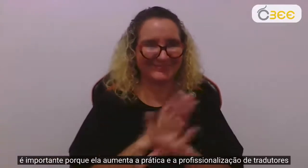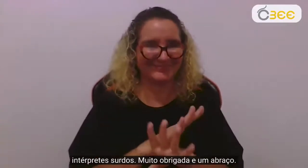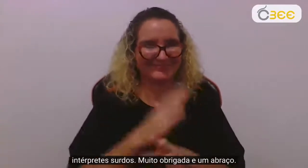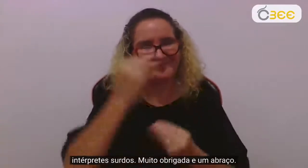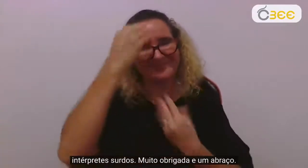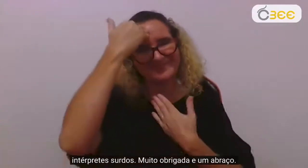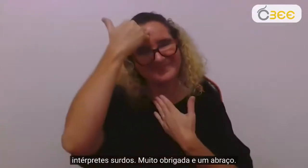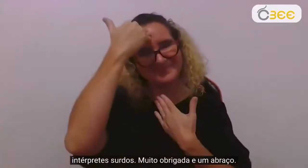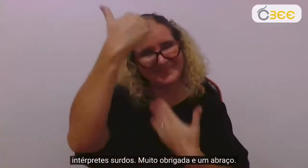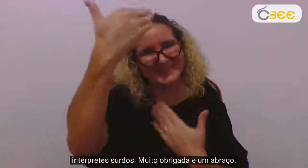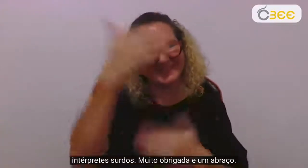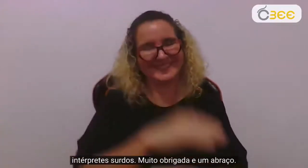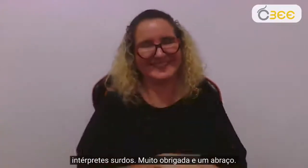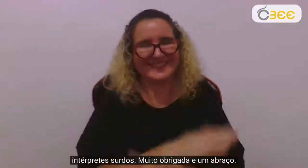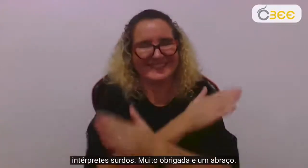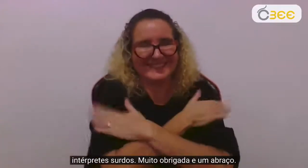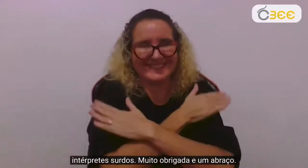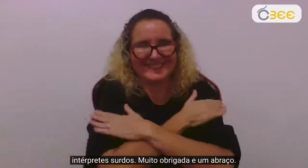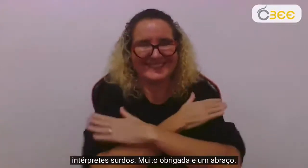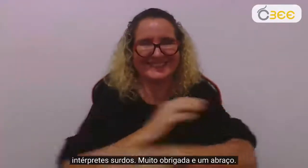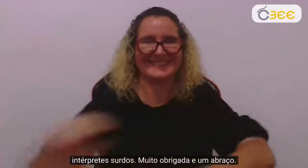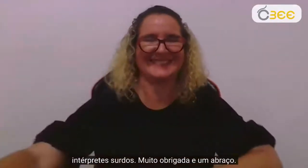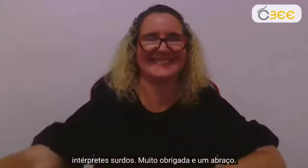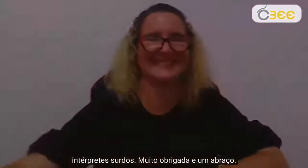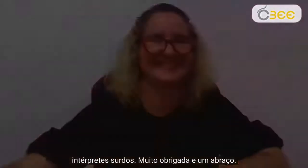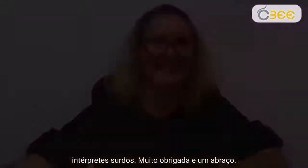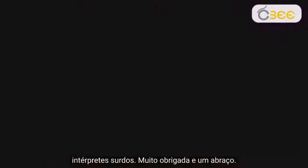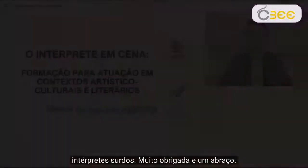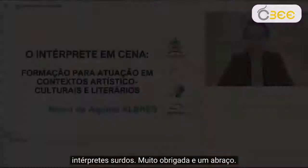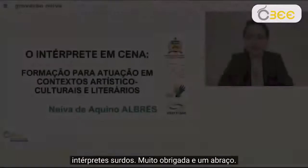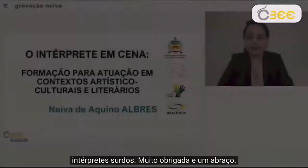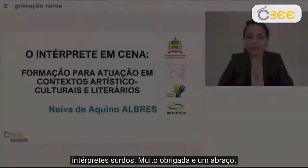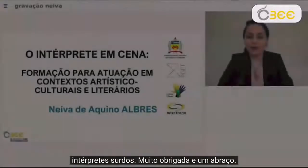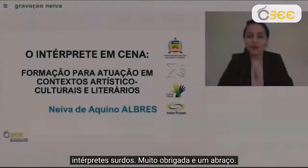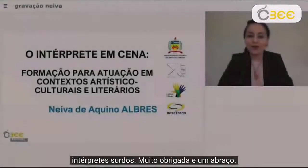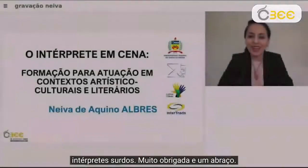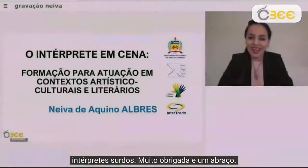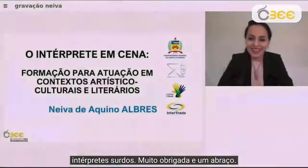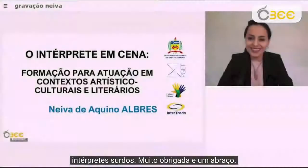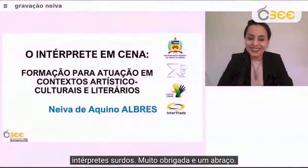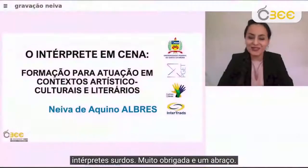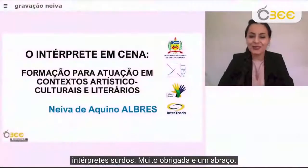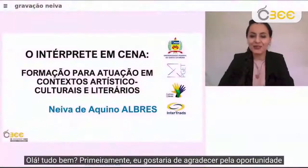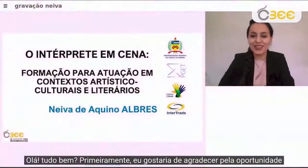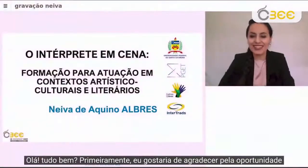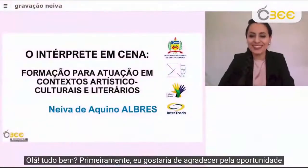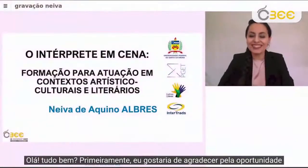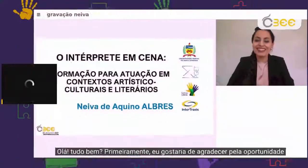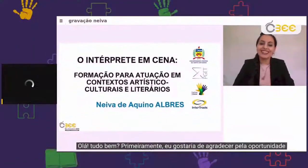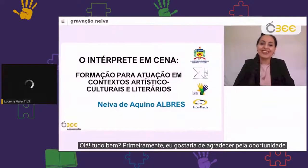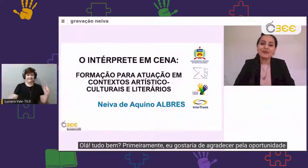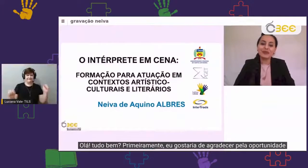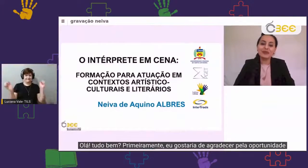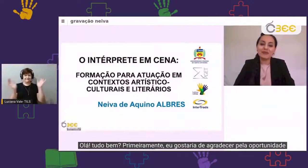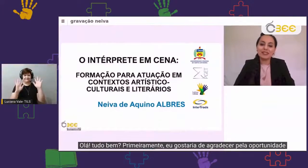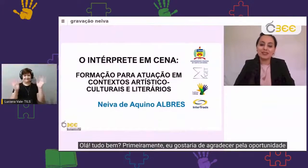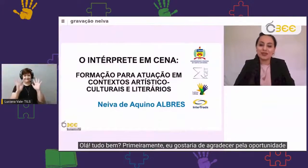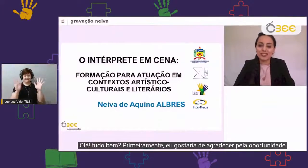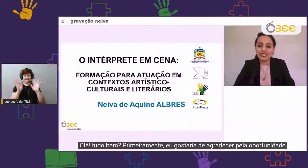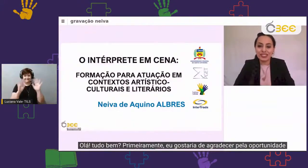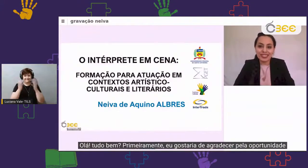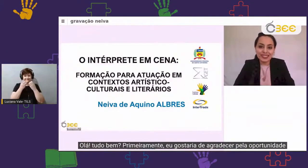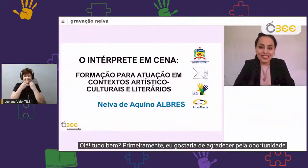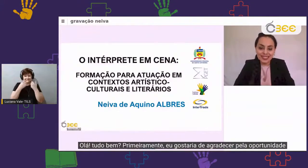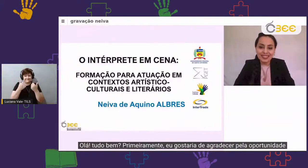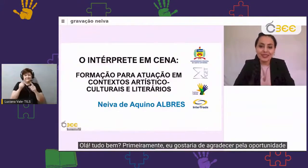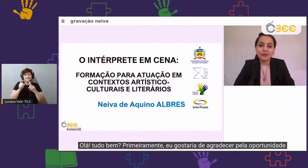profissionalização de tradutores e intérpretes surdos. Muito obrigada e um abraço. Olá, tudo bem? Primeiramente,